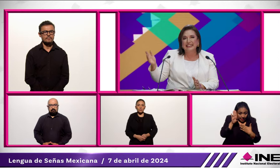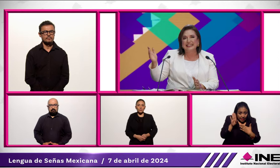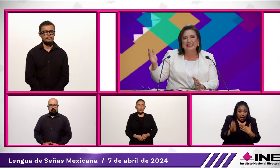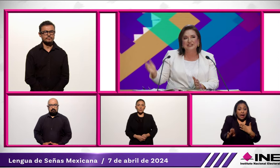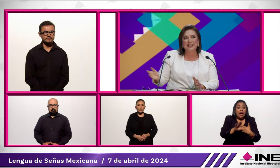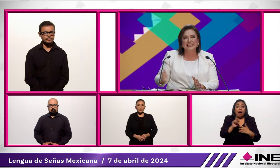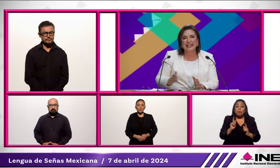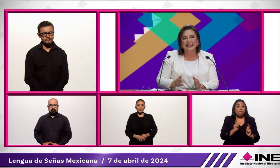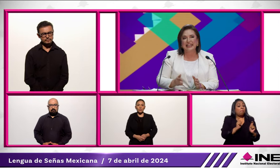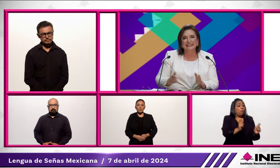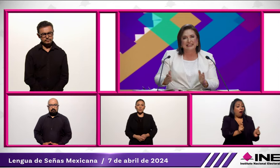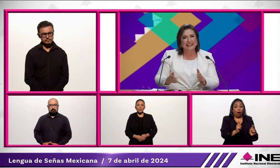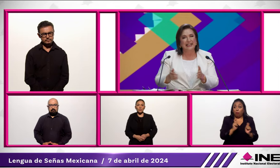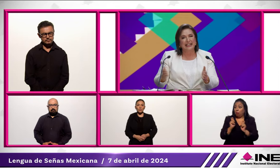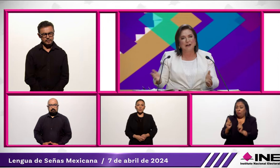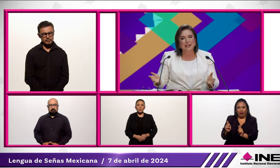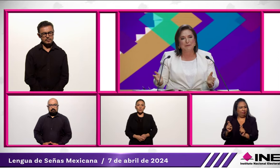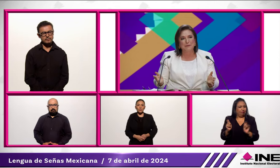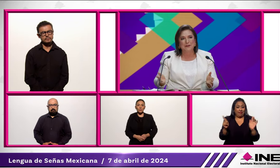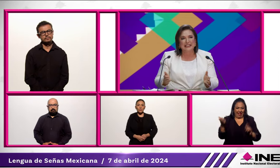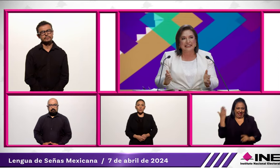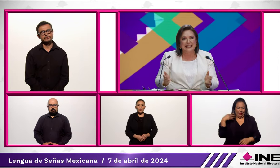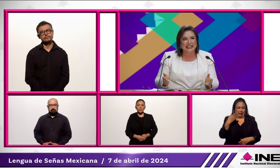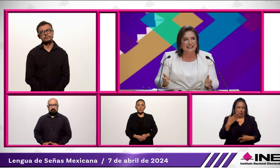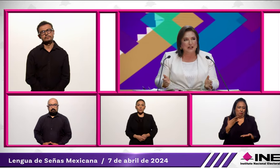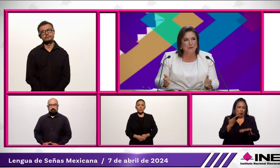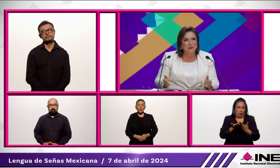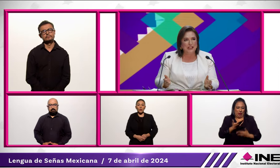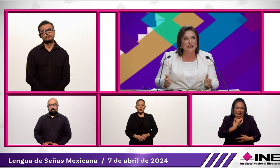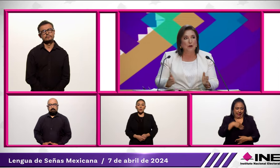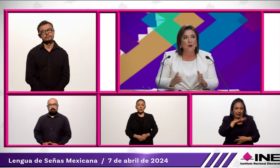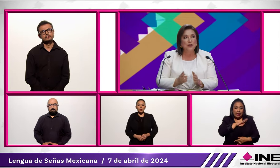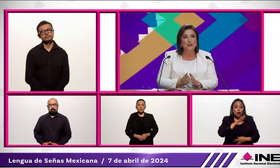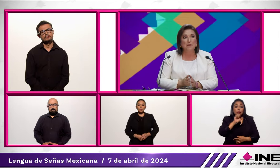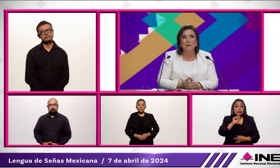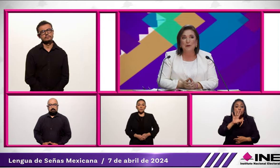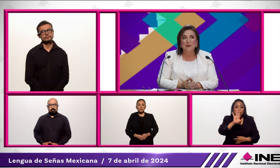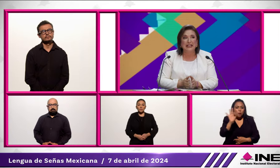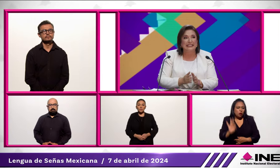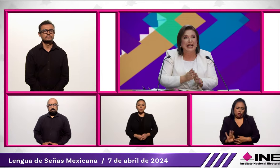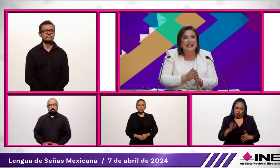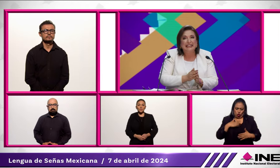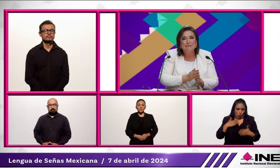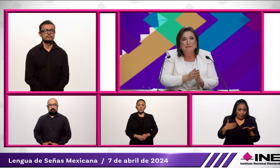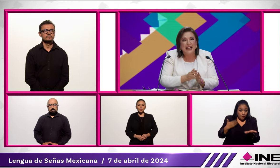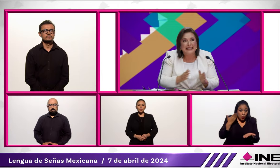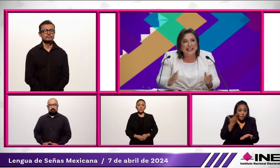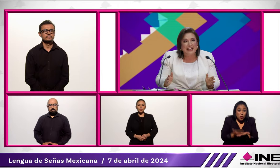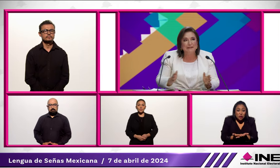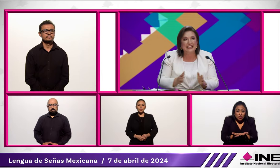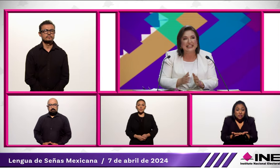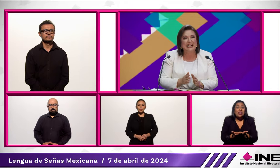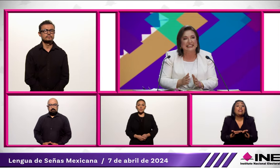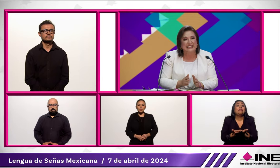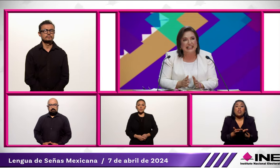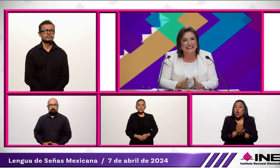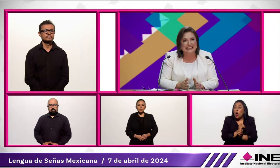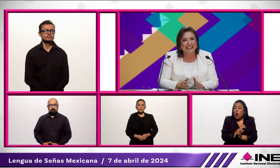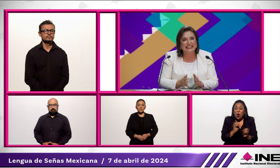las asignaciones directas, que Claudia propone el 65%, yo propongo que sean